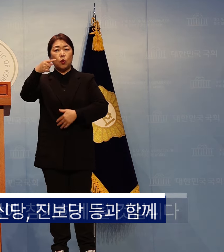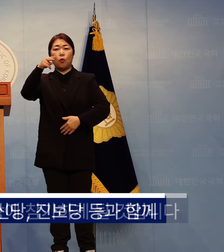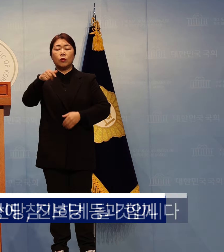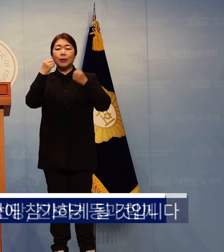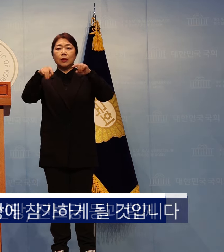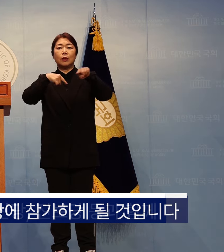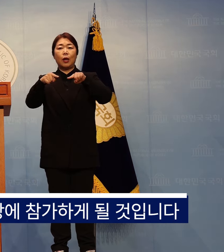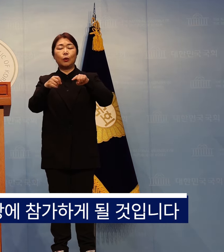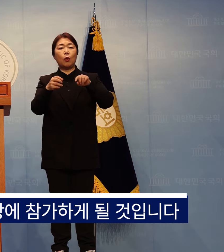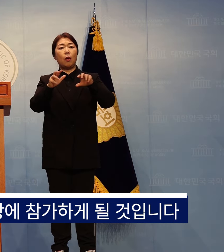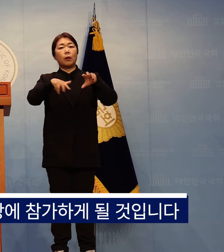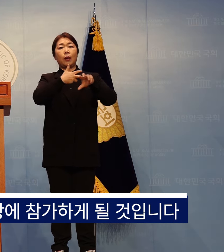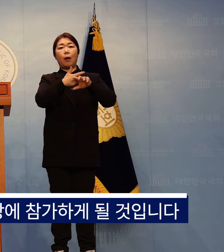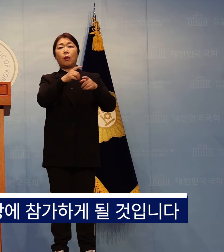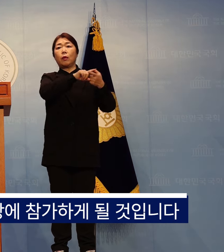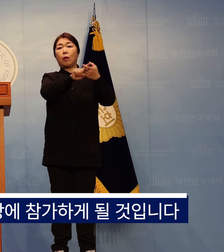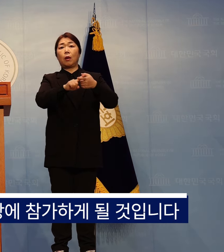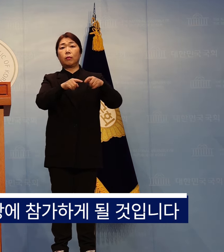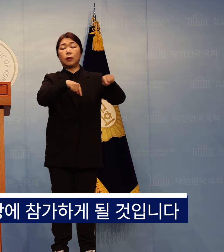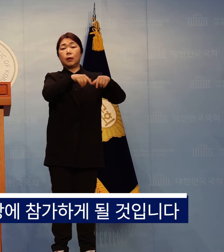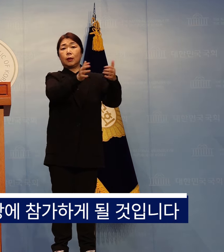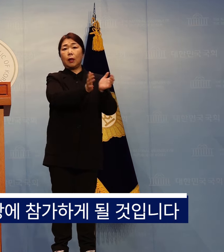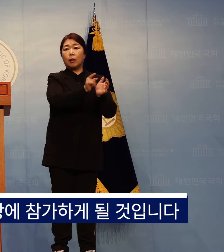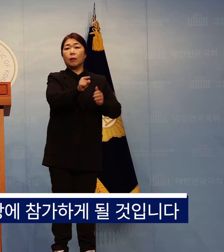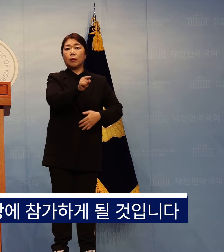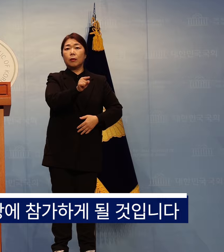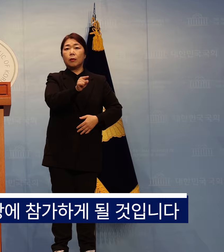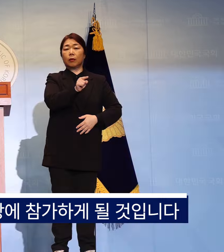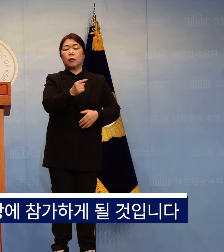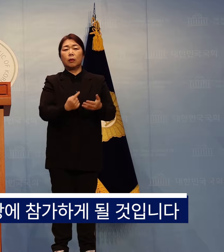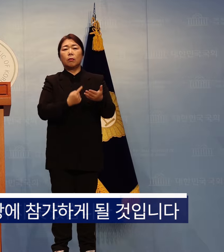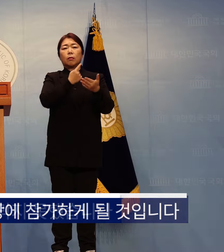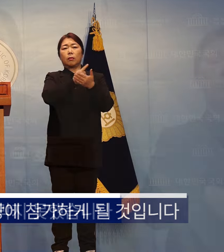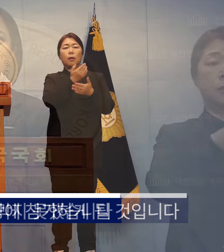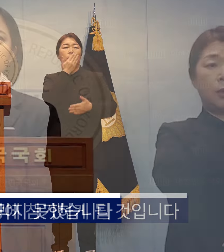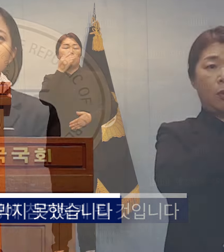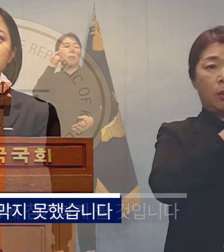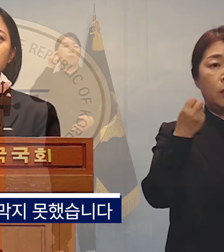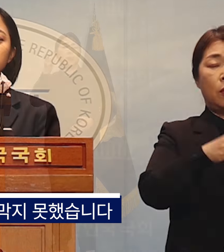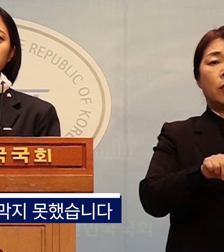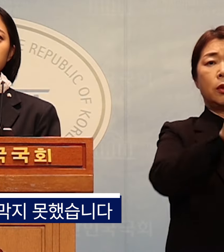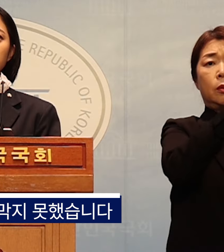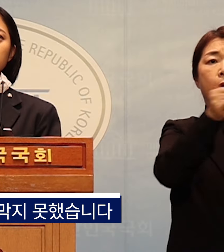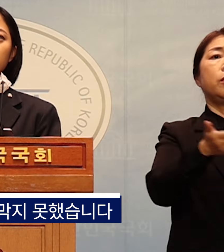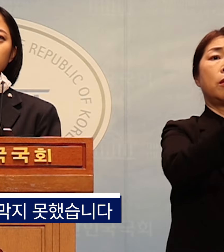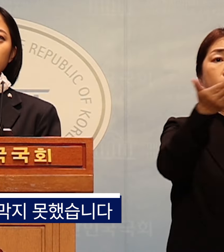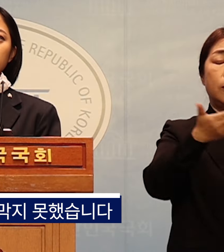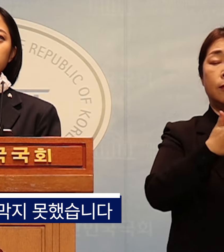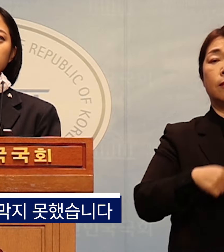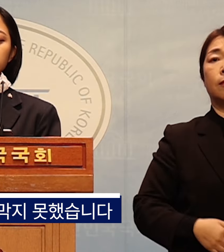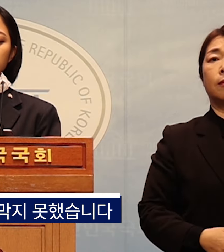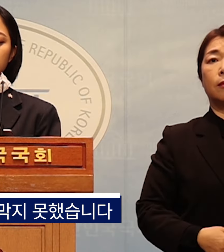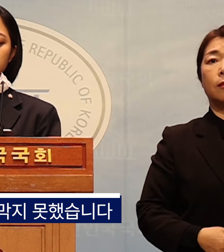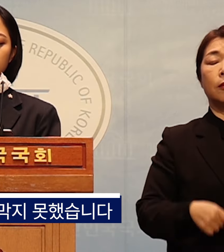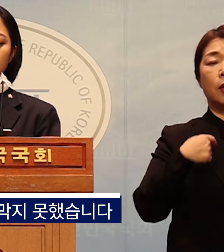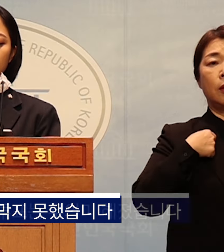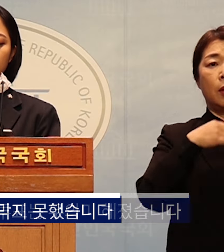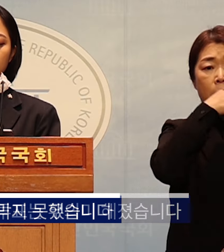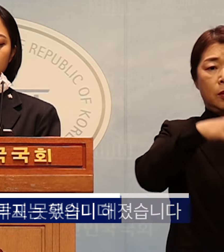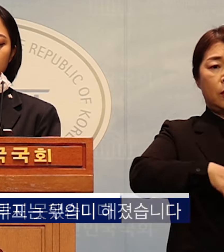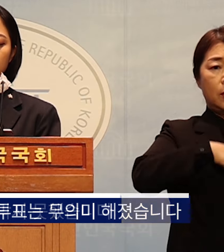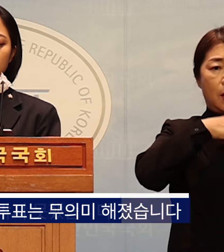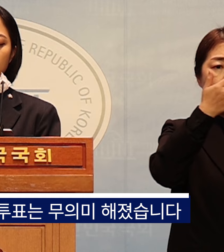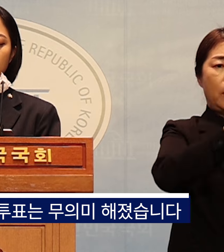등과 함께 민주당이 주도하는 비례 위성정당에 참가하게 될 겁니다. 저는 정의당의 퇴행을 막지